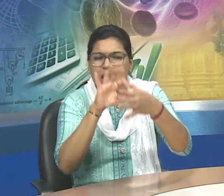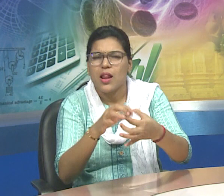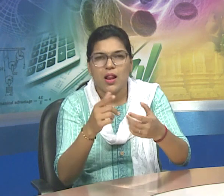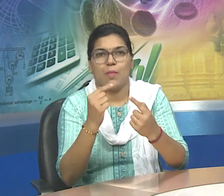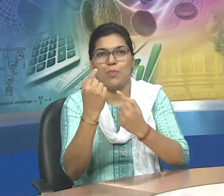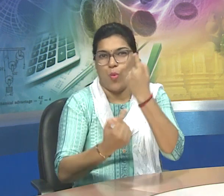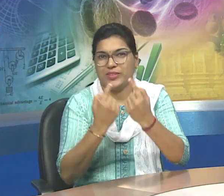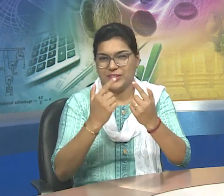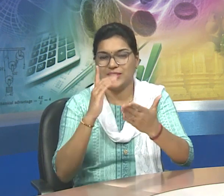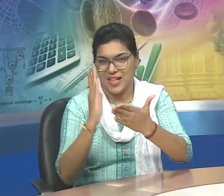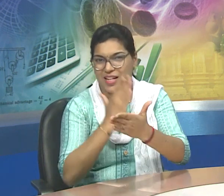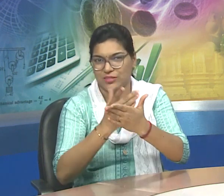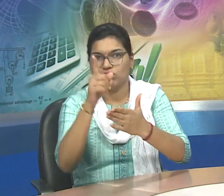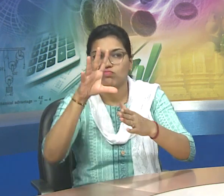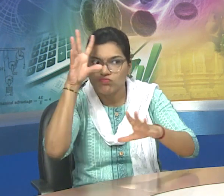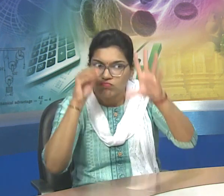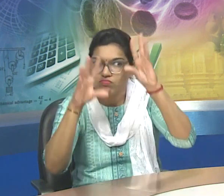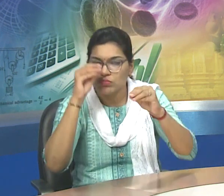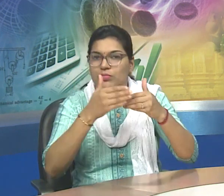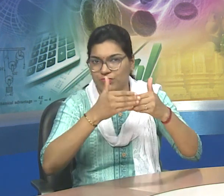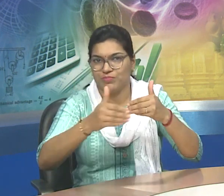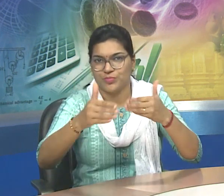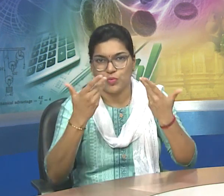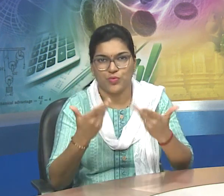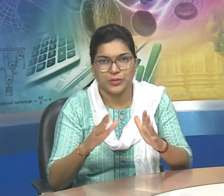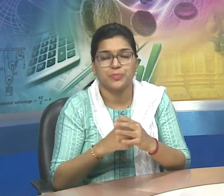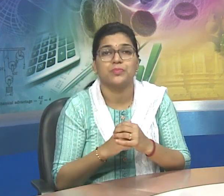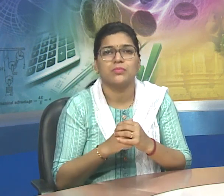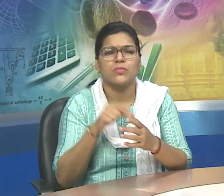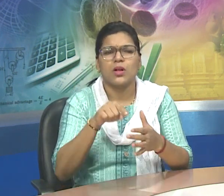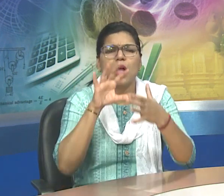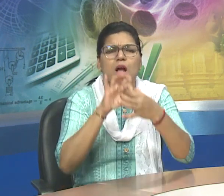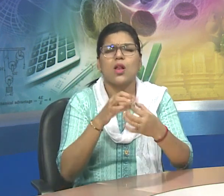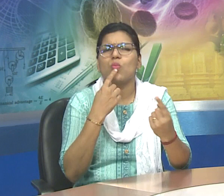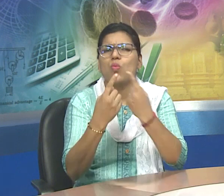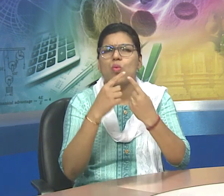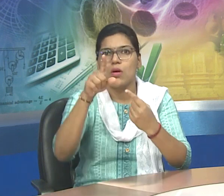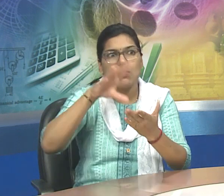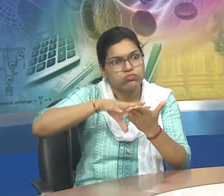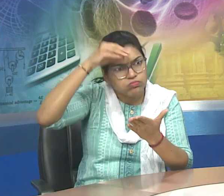आप सभी जानते हैं राजनीतिक विज्ञान में हम पार्ट को समझ रहे